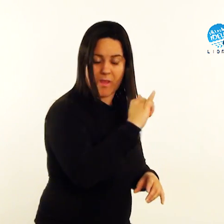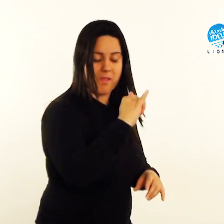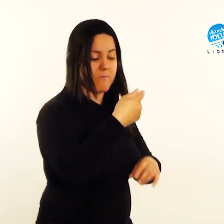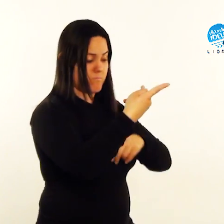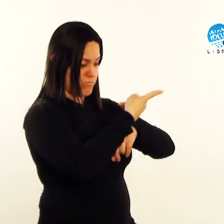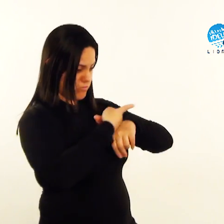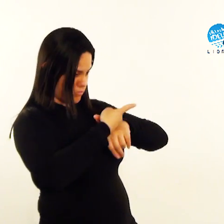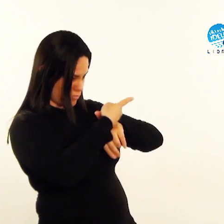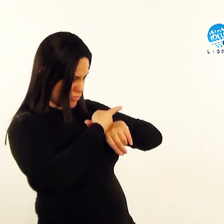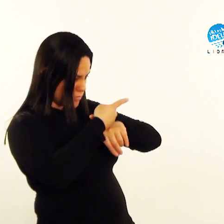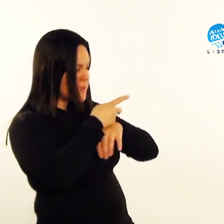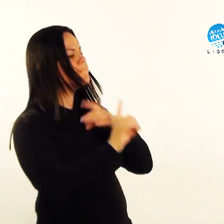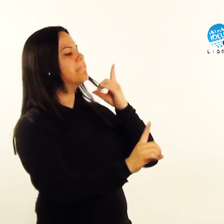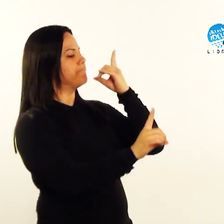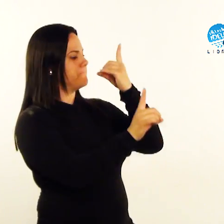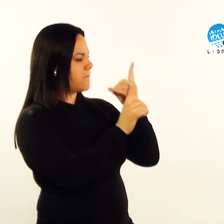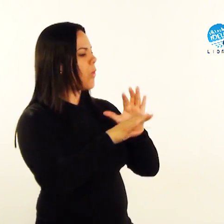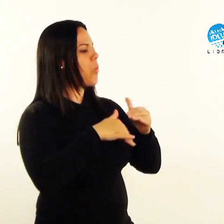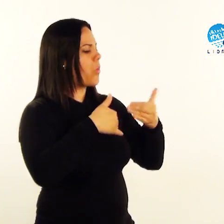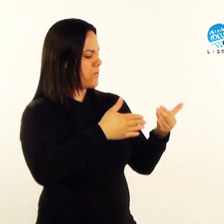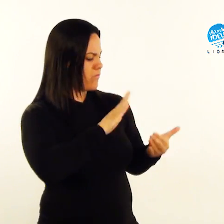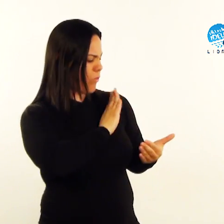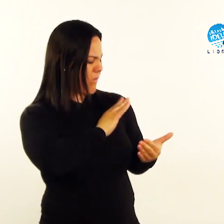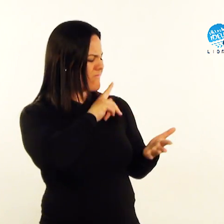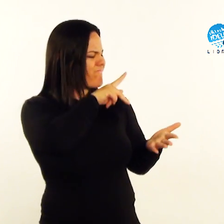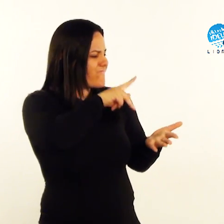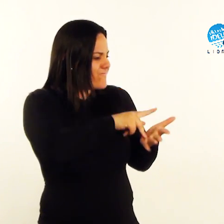buscardes de todo o vosso coração.